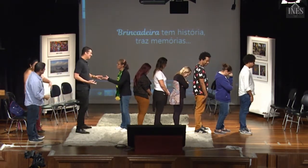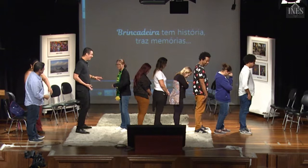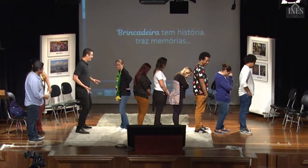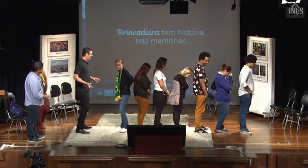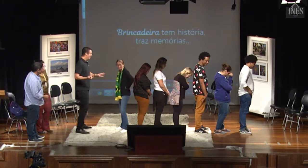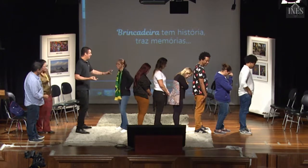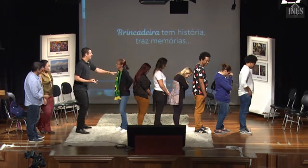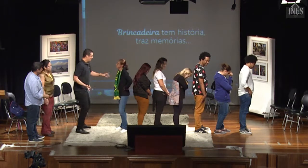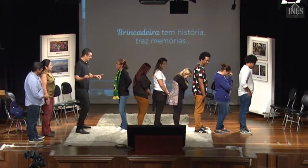Tá rindo de quê?